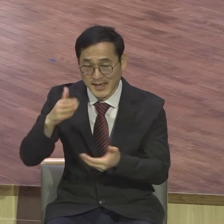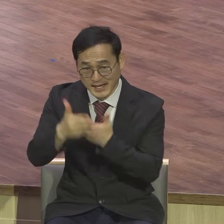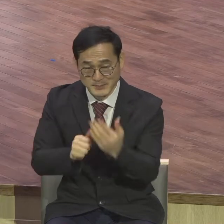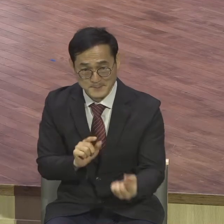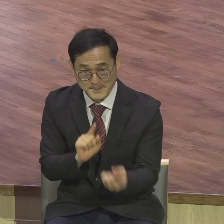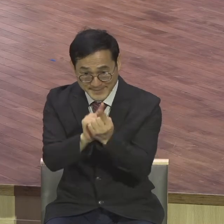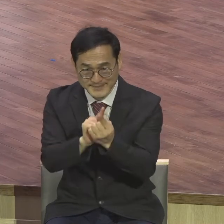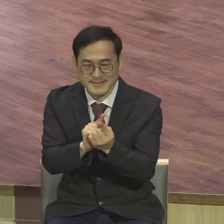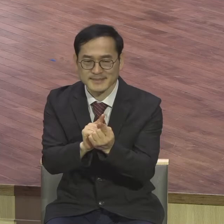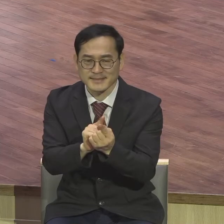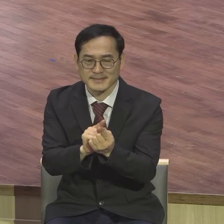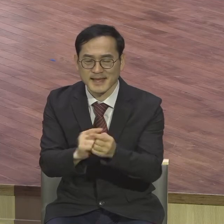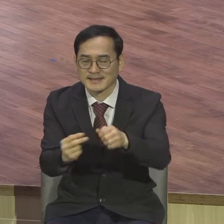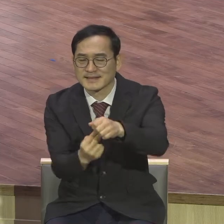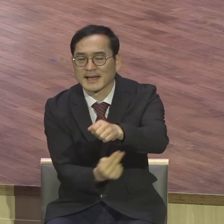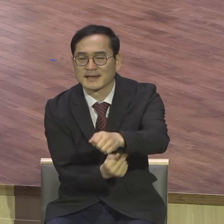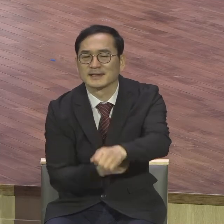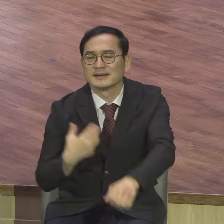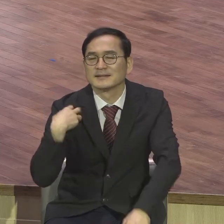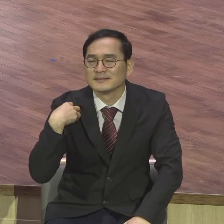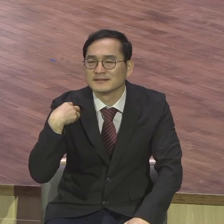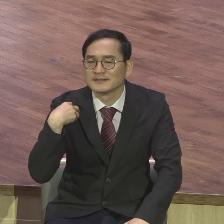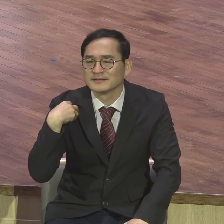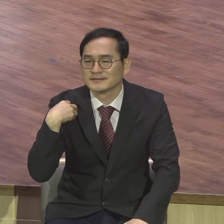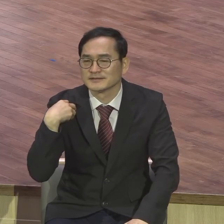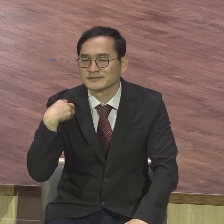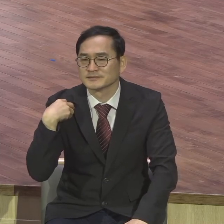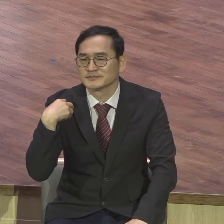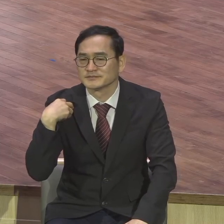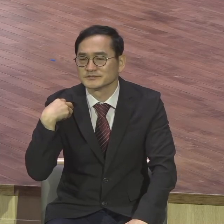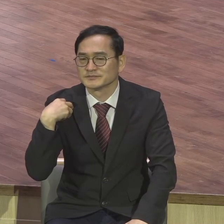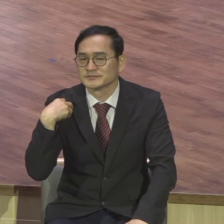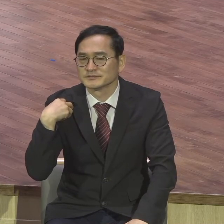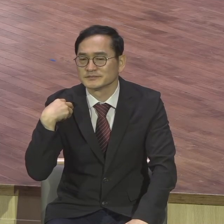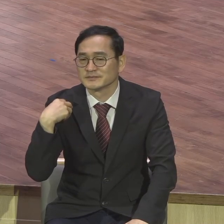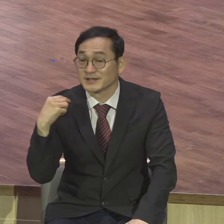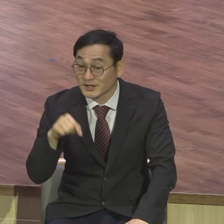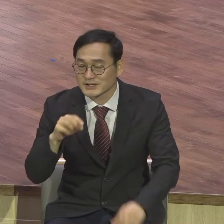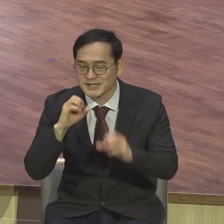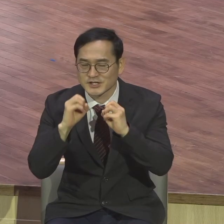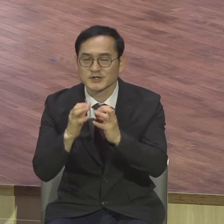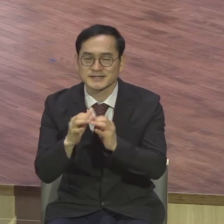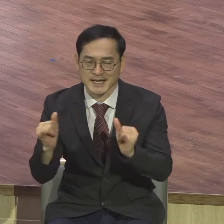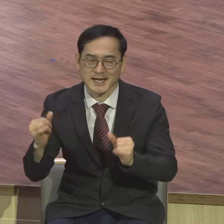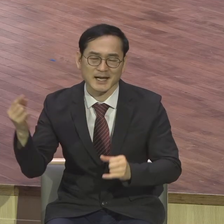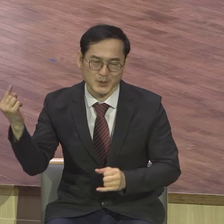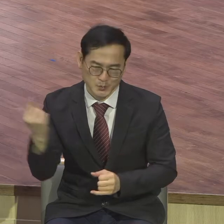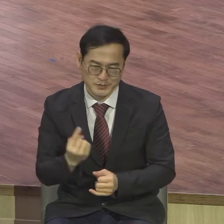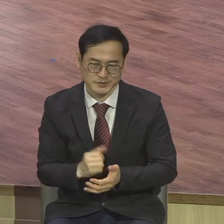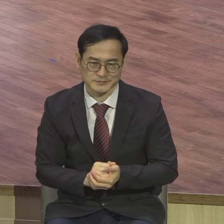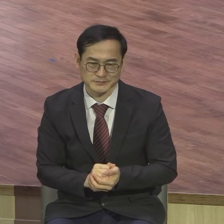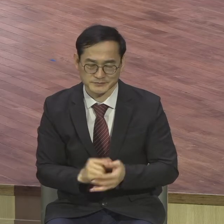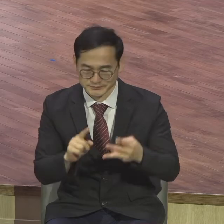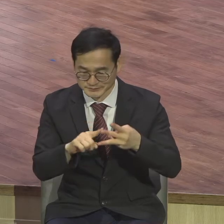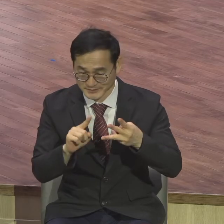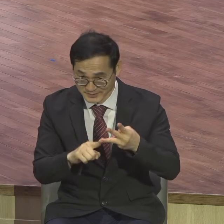요한복음 14장 6절에 하나님을 만나게 해주는 사명을 감당한 선지자로 그리고 예수님은 만왕의 왕으로 오셨다.